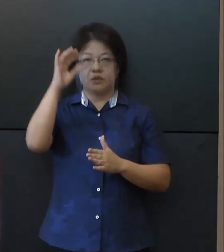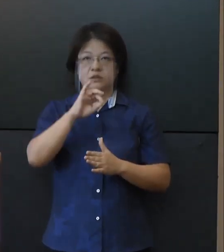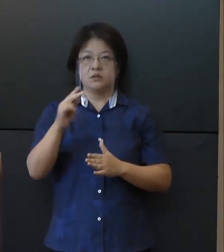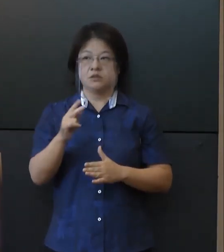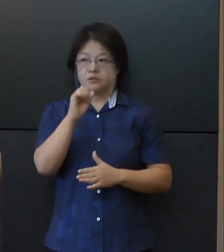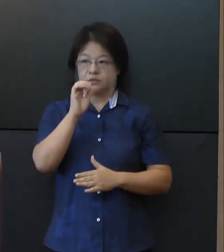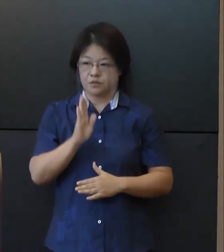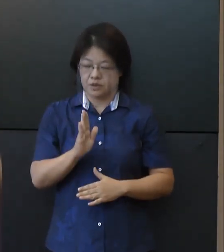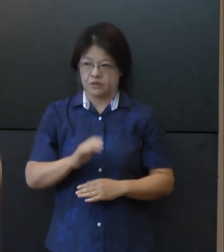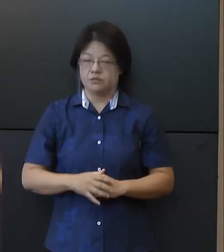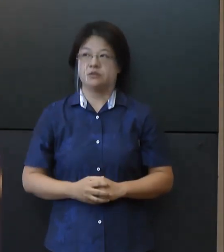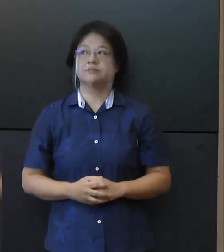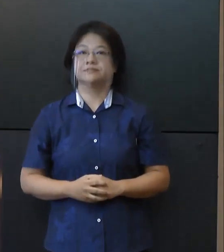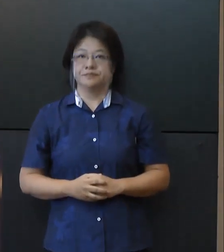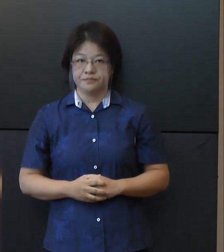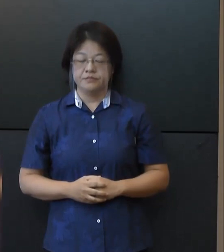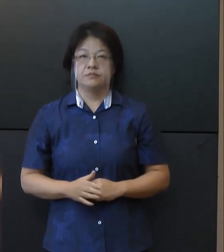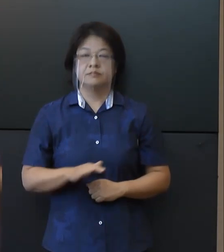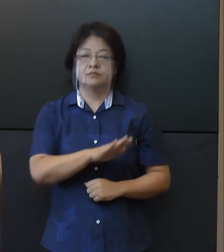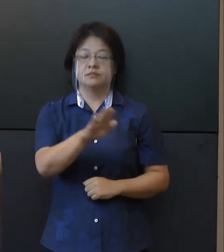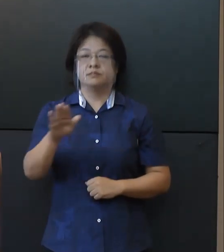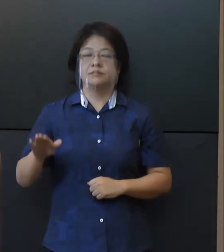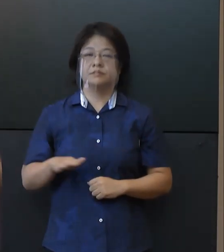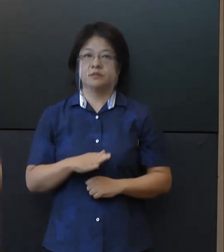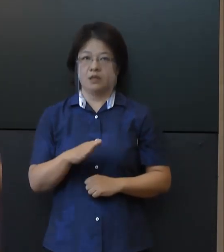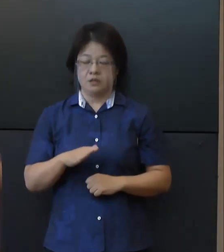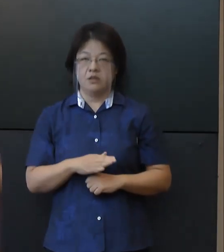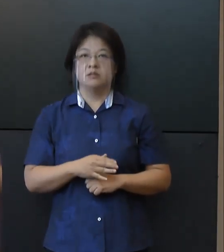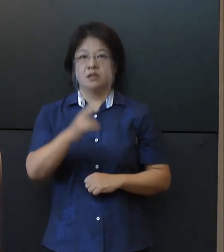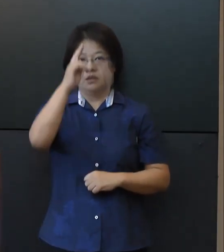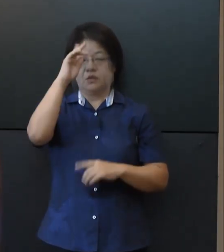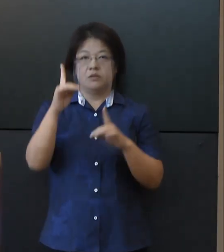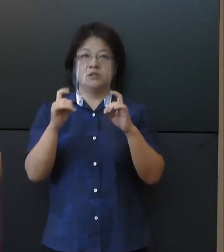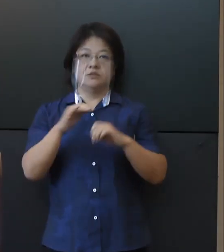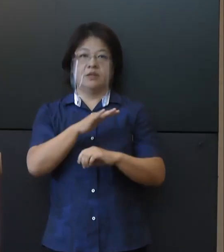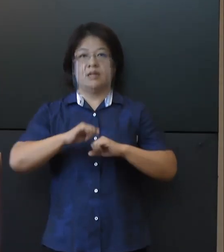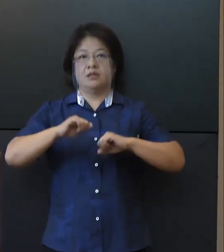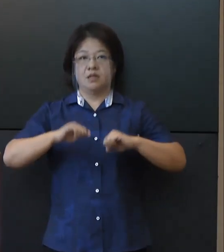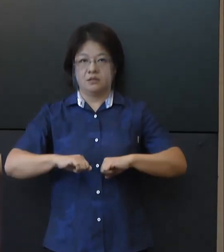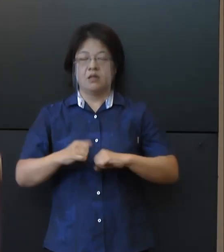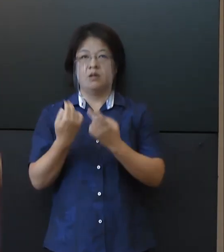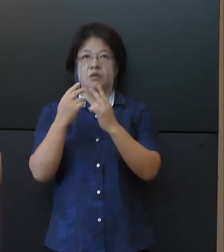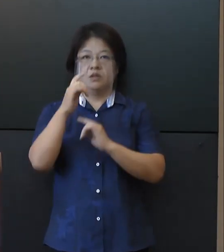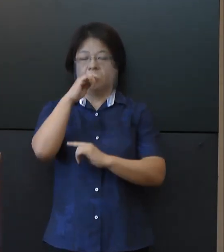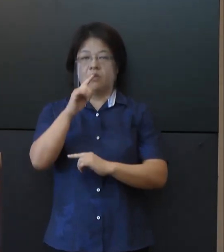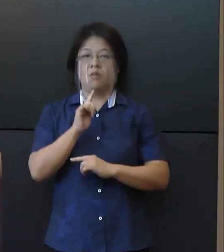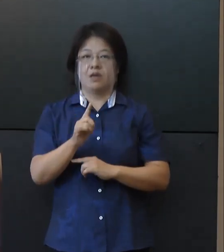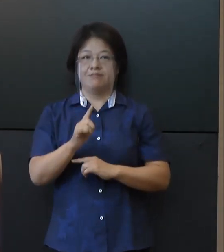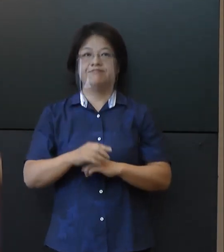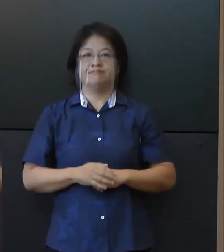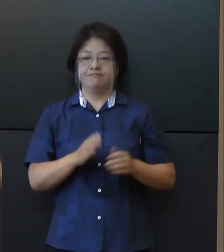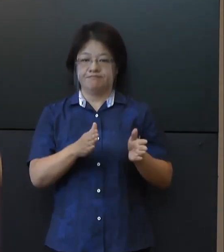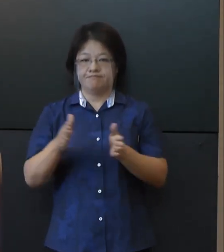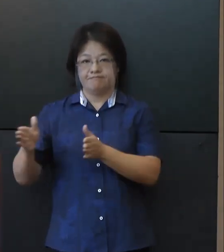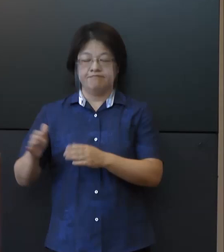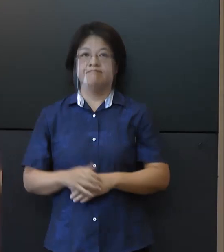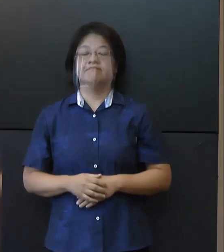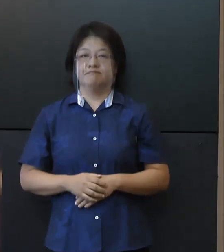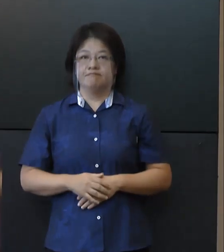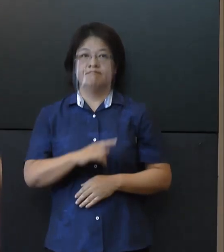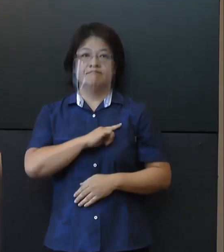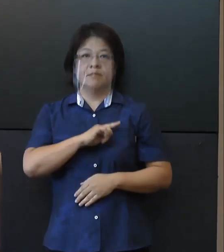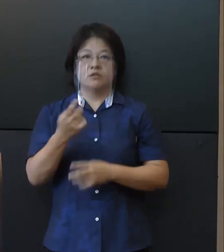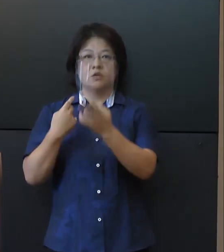をお願いします。 はい、早瀬薬用中華なびら。それではコメントを発表いたします。まずはじめに県外